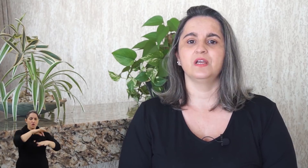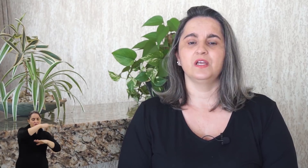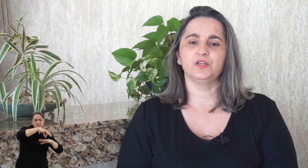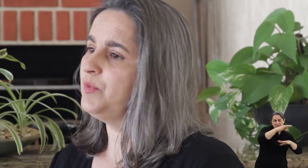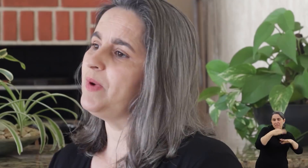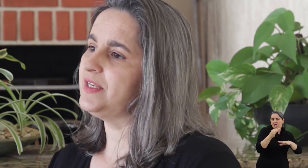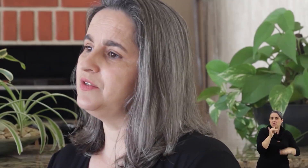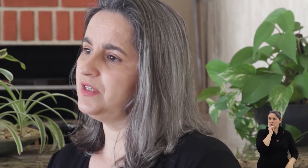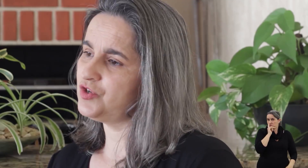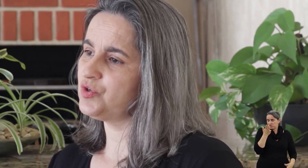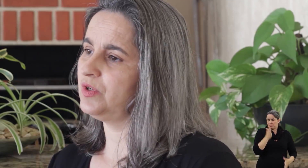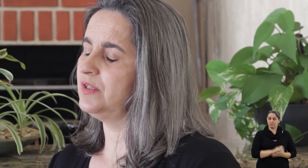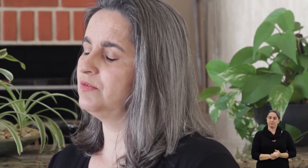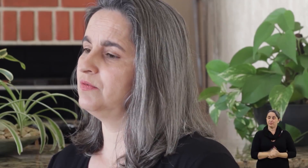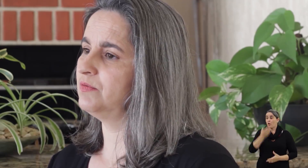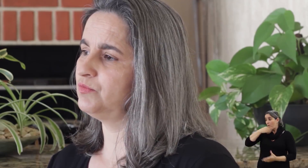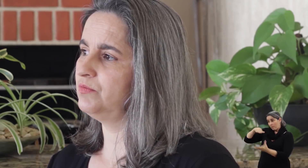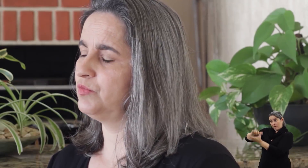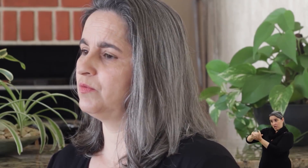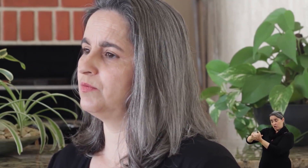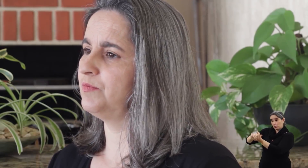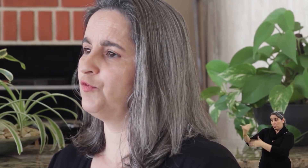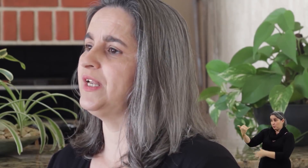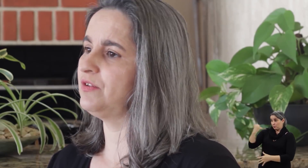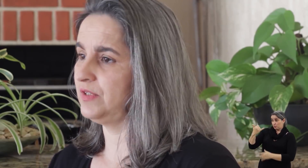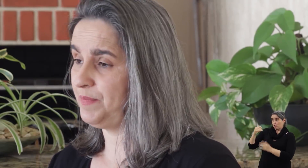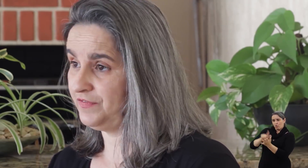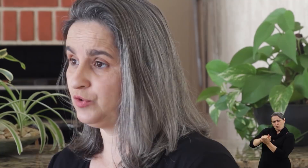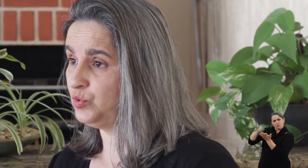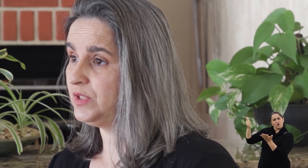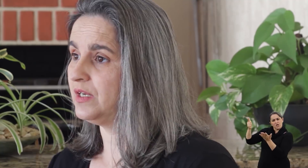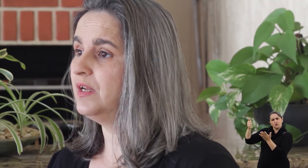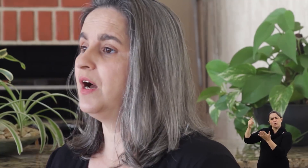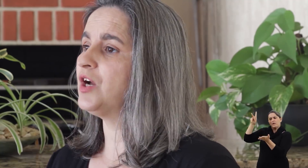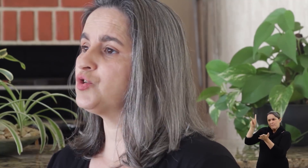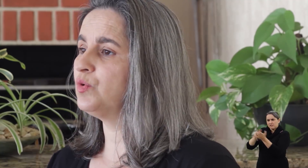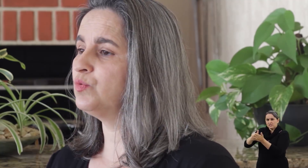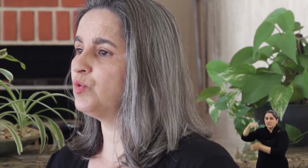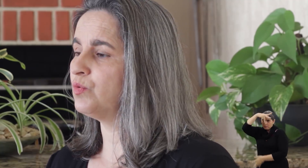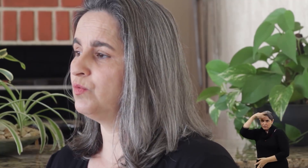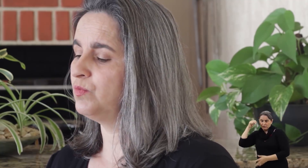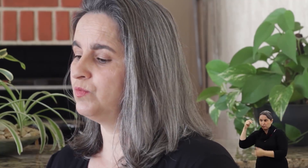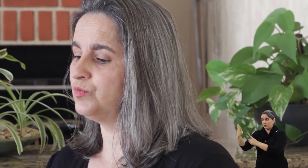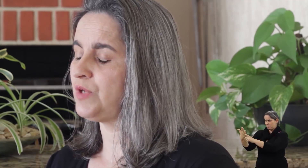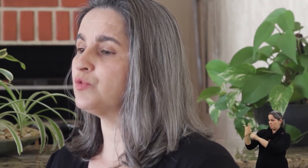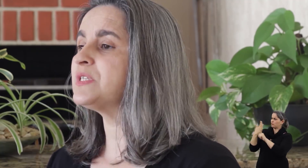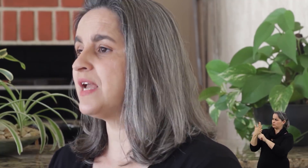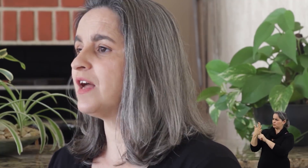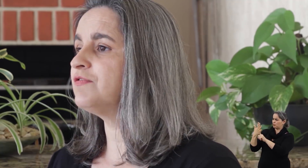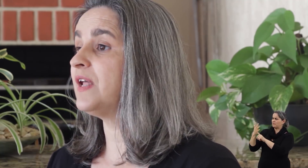coisas. E o meu marido, ele achou num folheto da prefeitura, achou